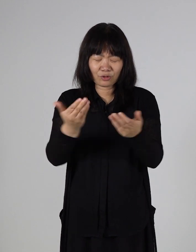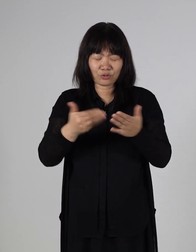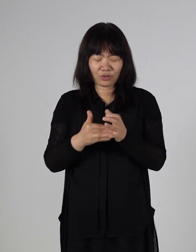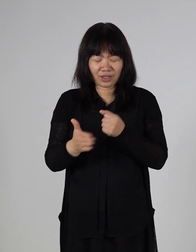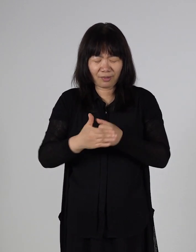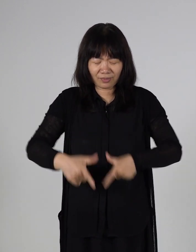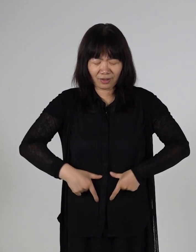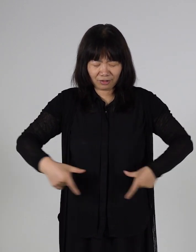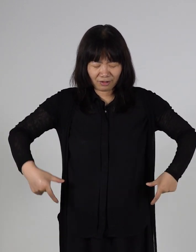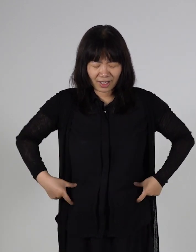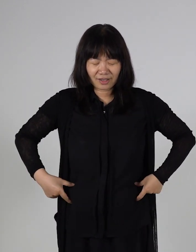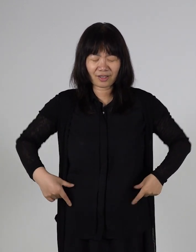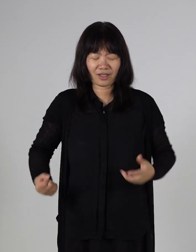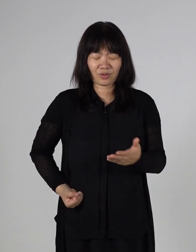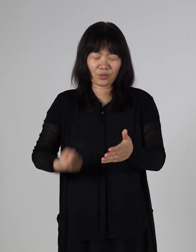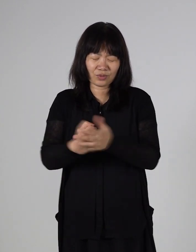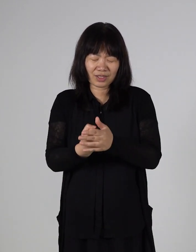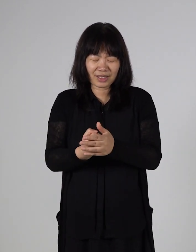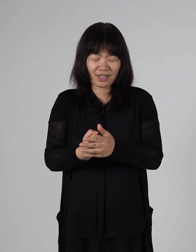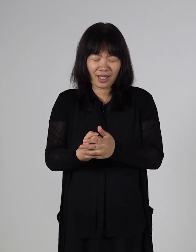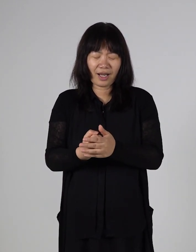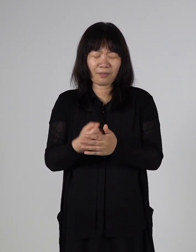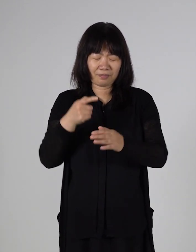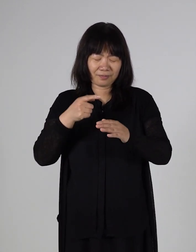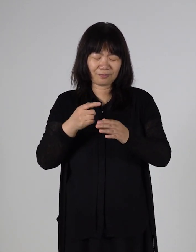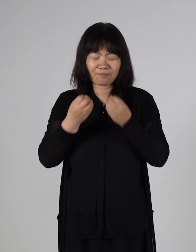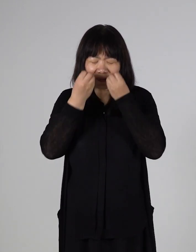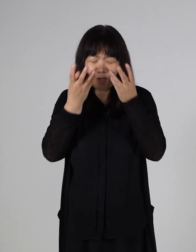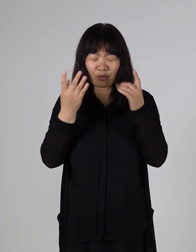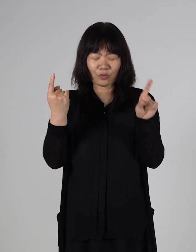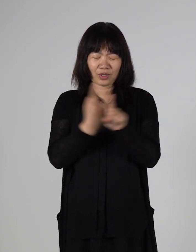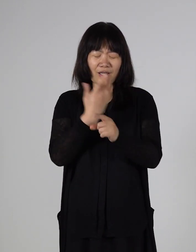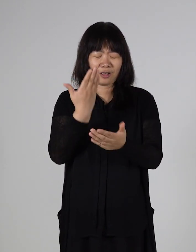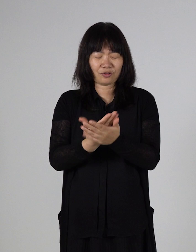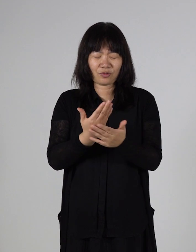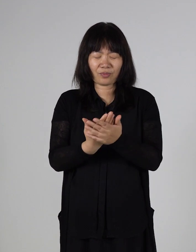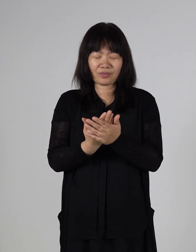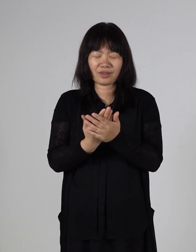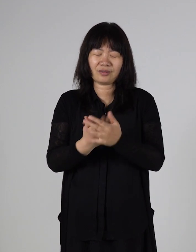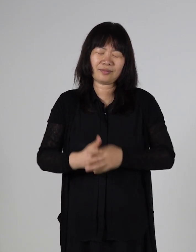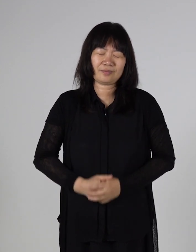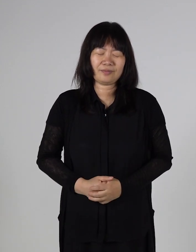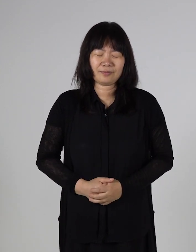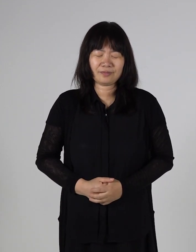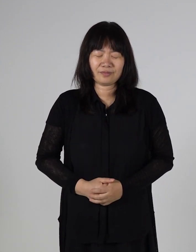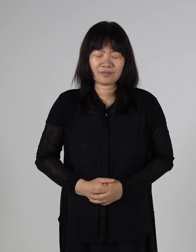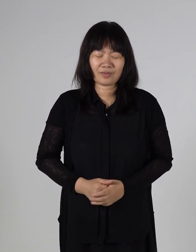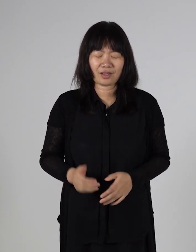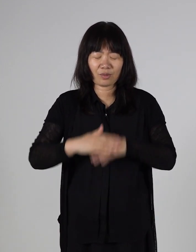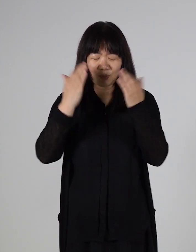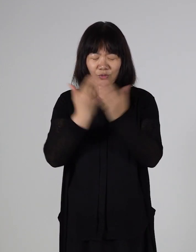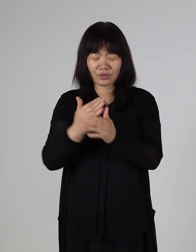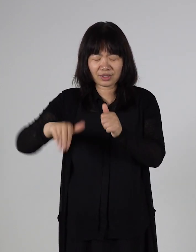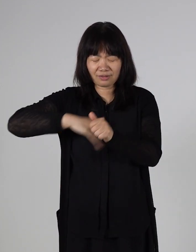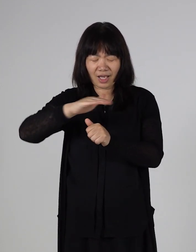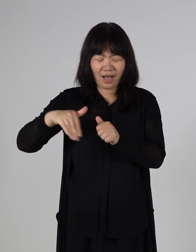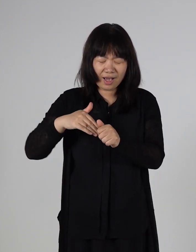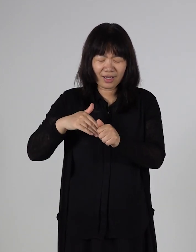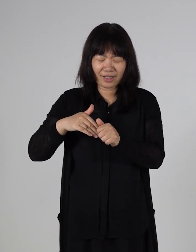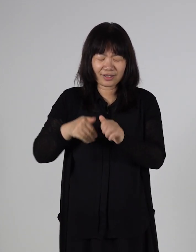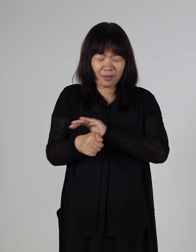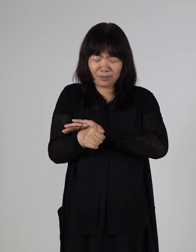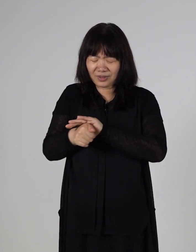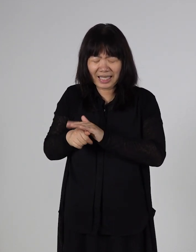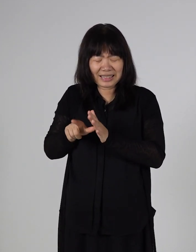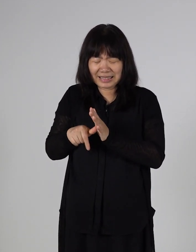마음으로 용기와 담대함을 새롭게 하여 주시옵소서. 모든 상황에 움찔거리고